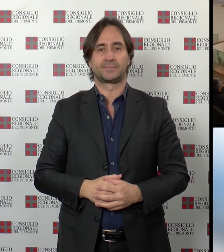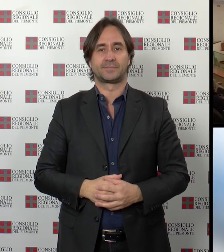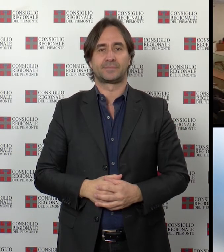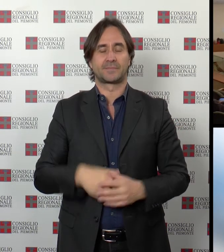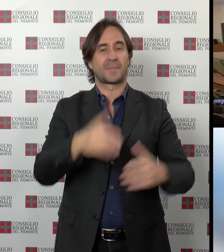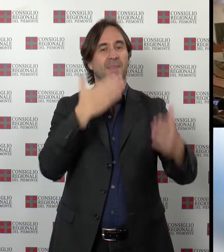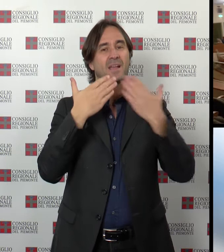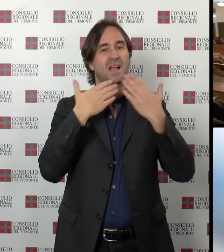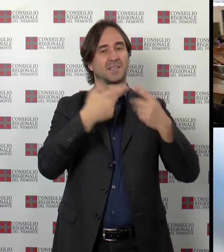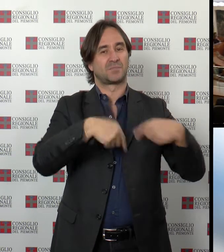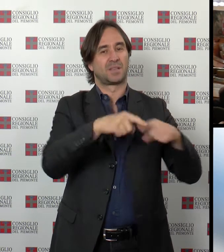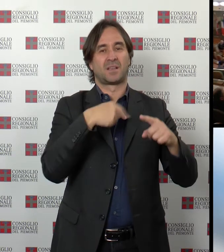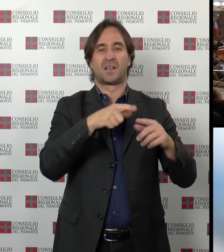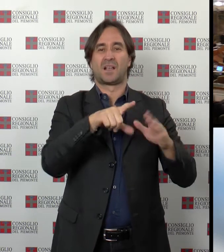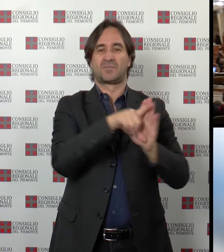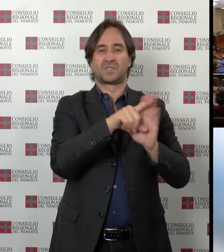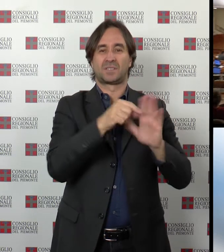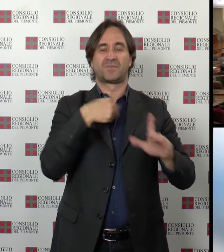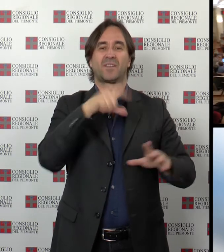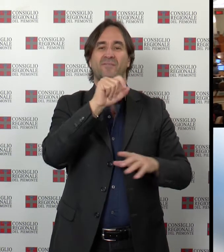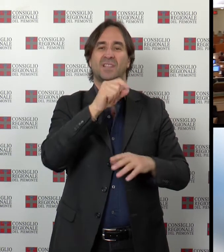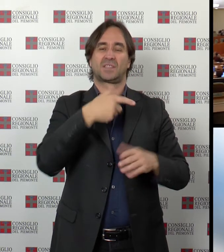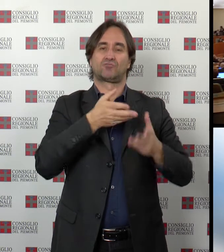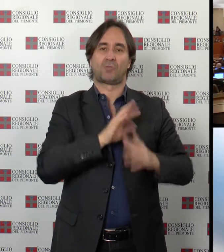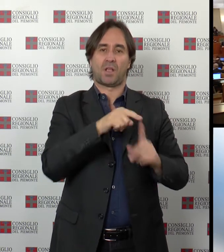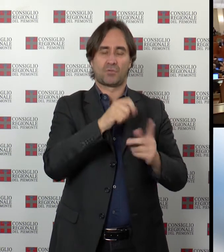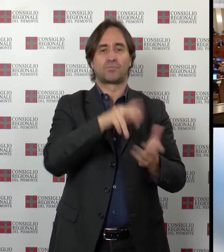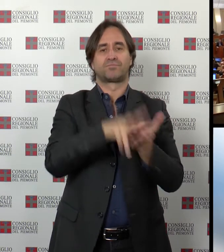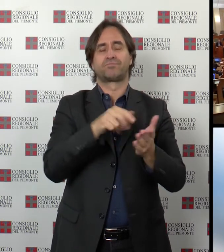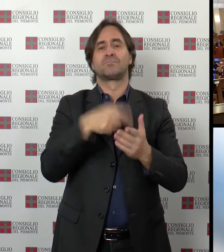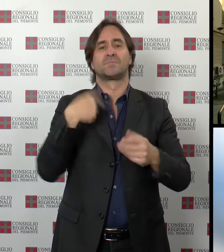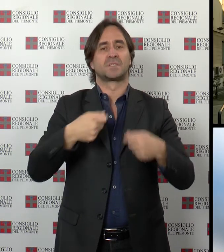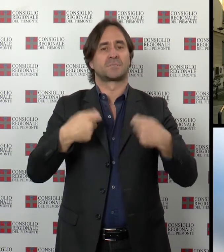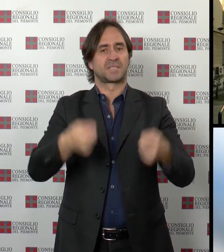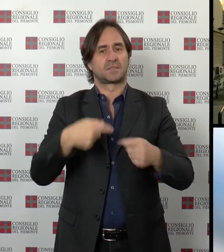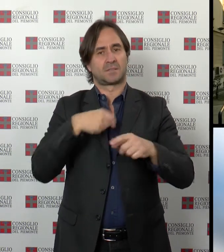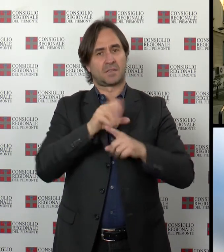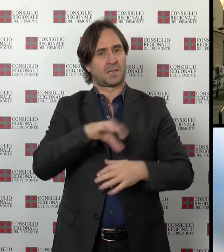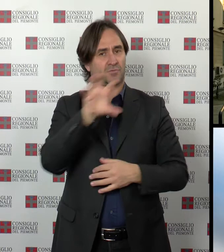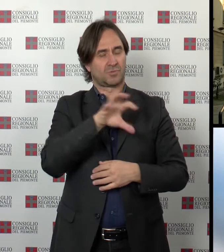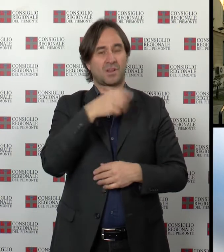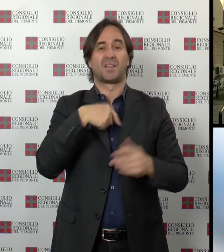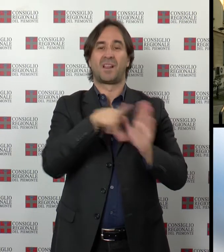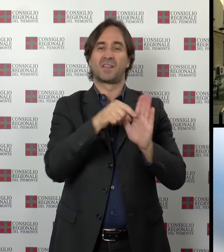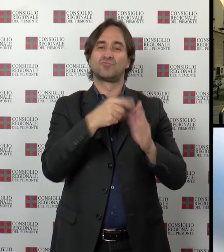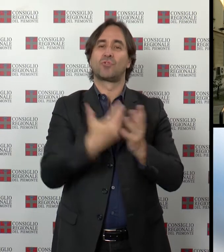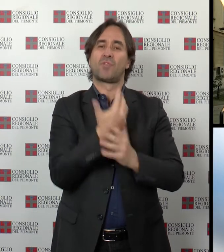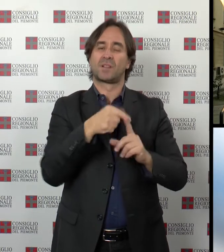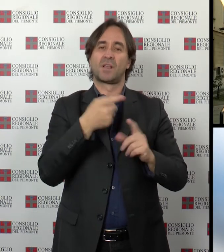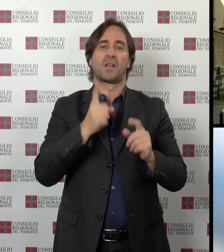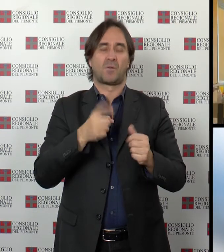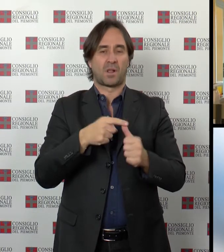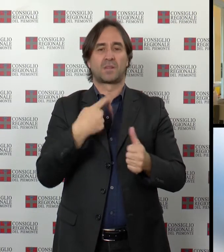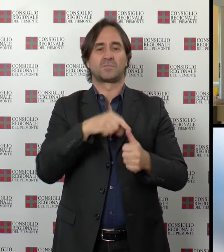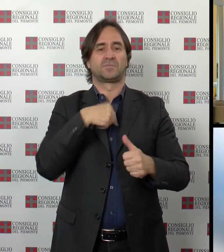L'Assemblea legislativa ha approvato il 20 gennaio la riqualificazione della spesa regionale. Tra le novità della legge, la gestione delle casse delle